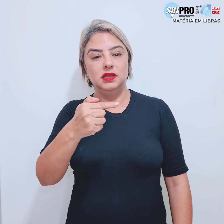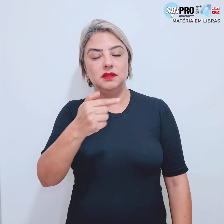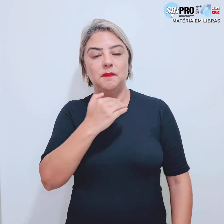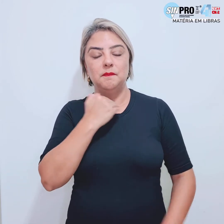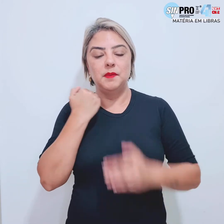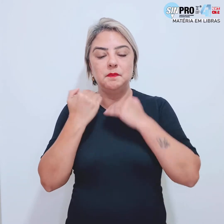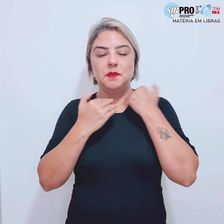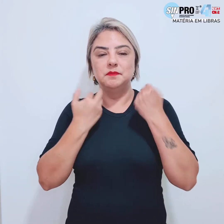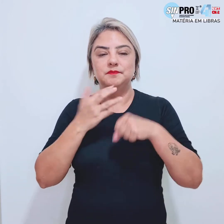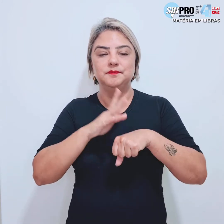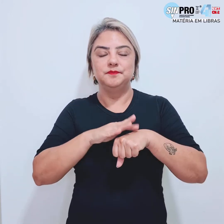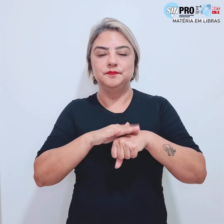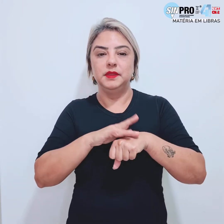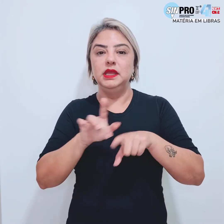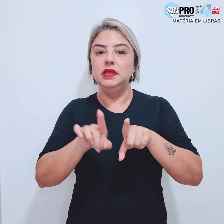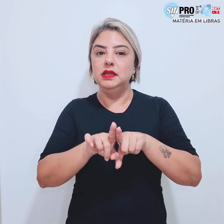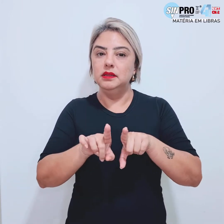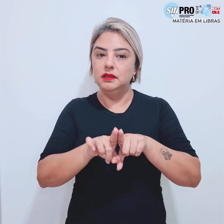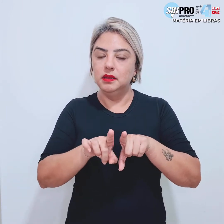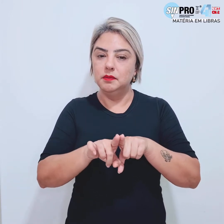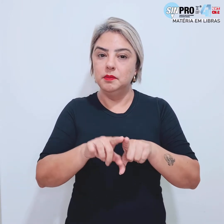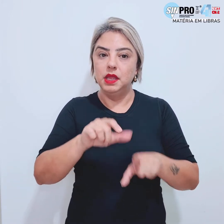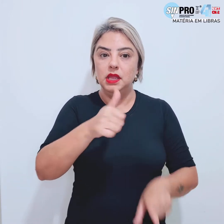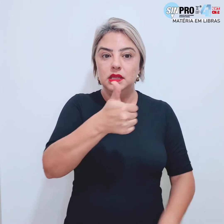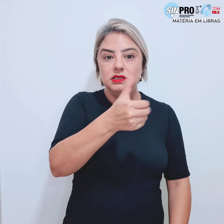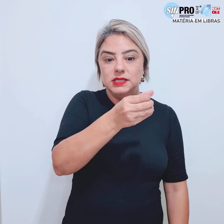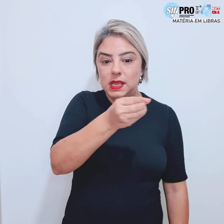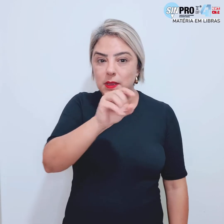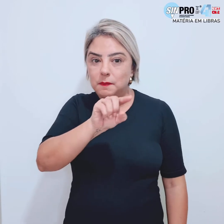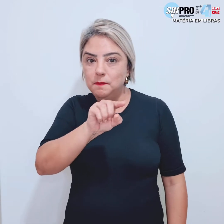2.787 mortes da doença, e